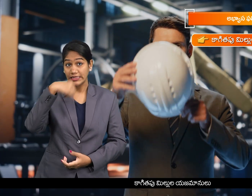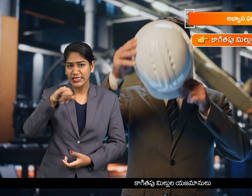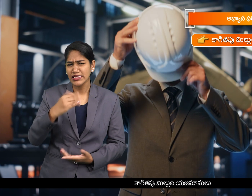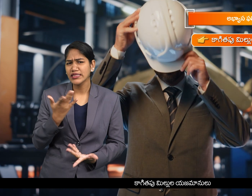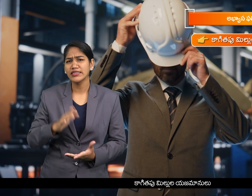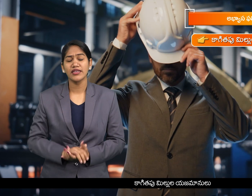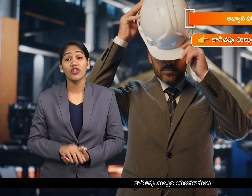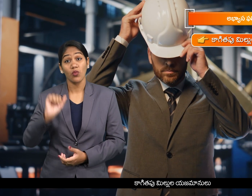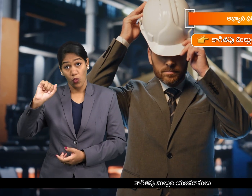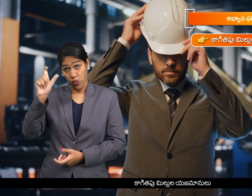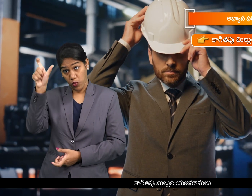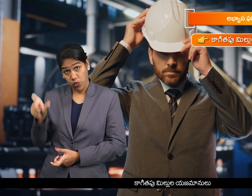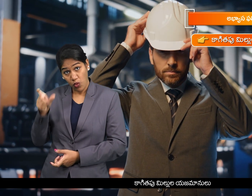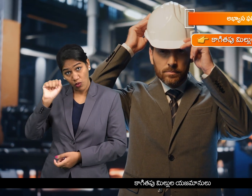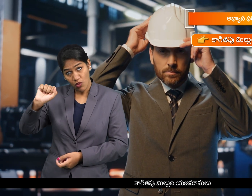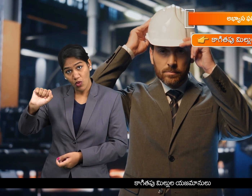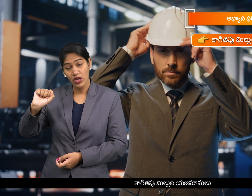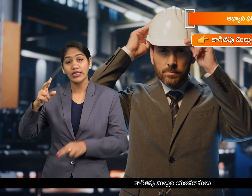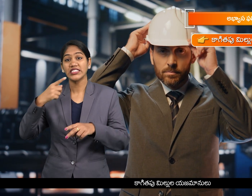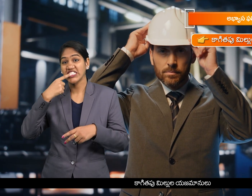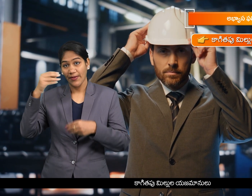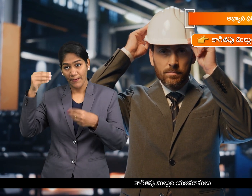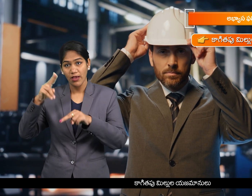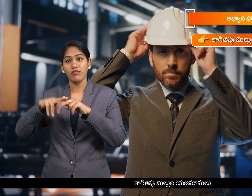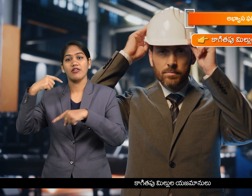కాగితపు మిల్లుల యజమానులు.